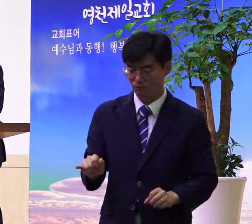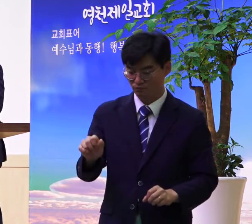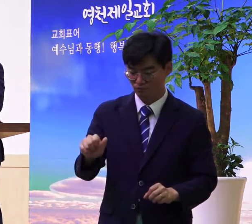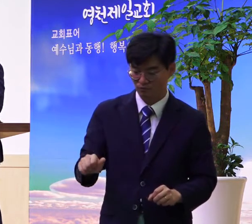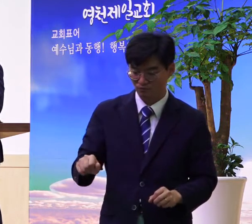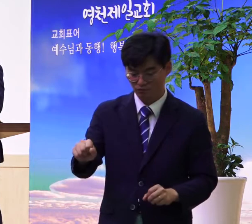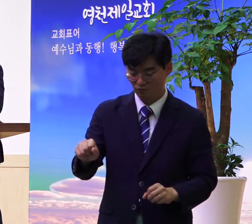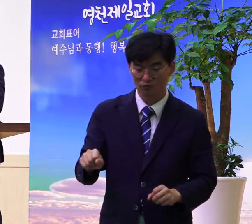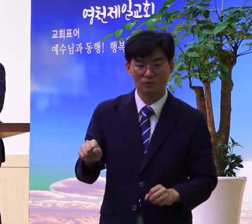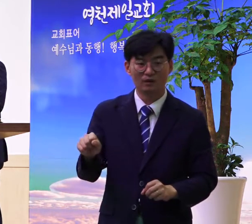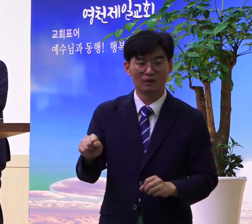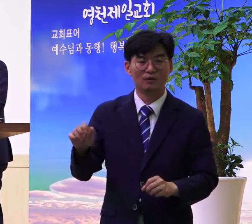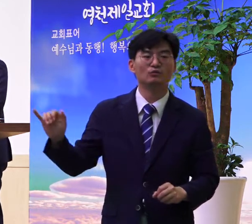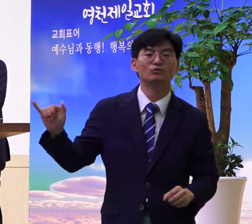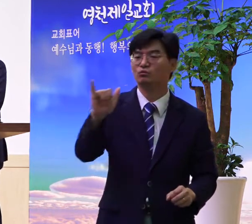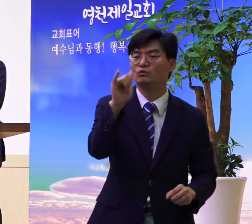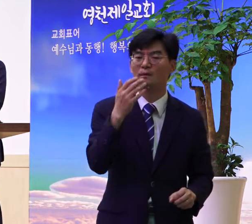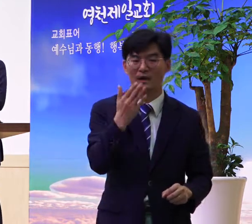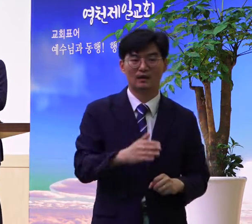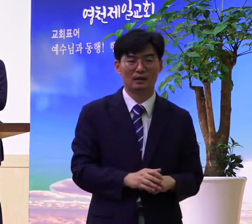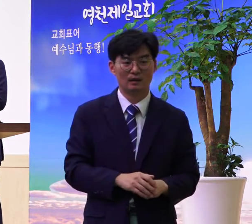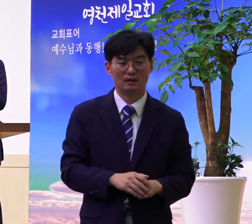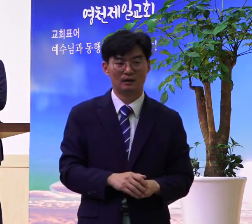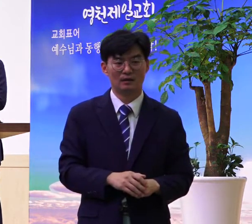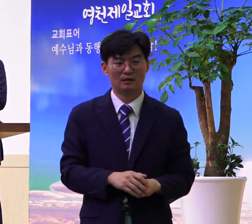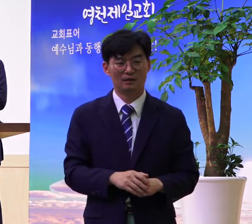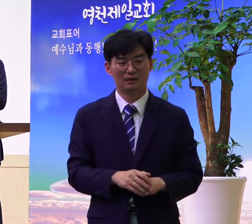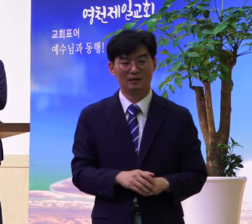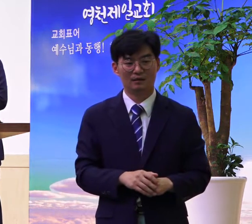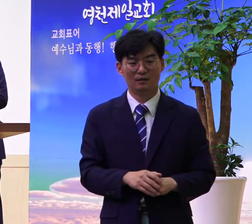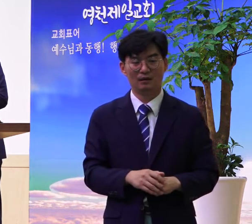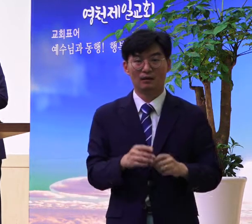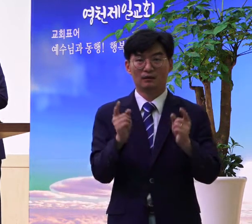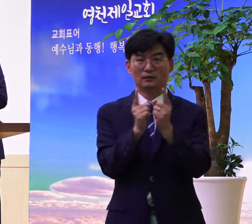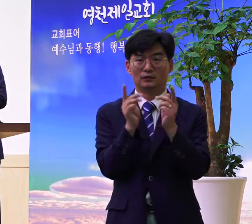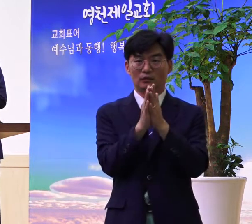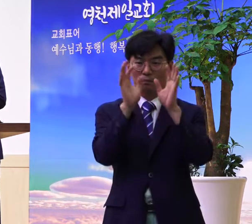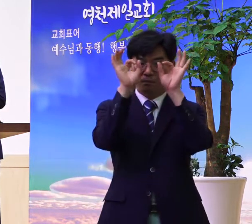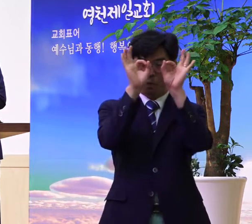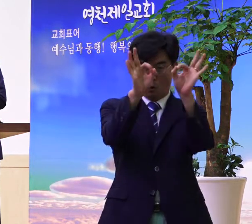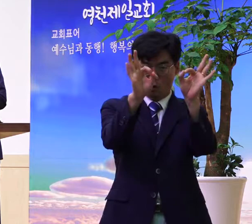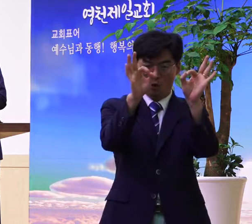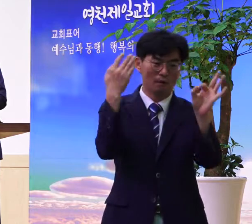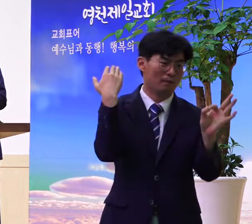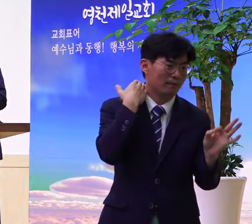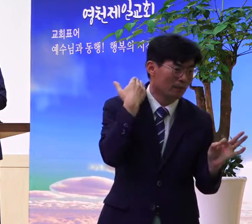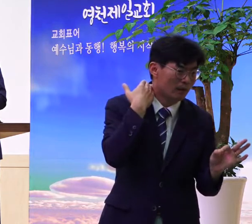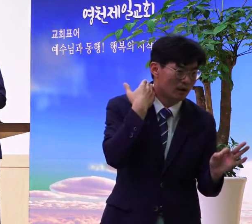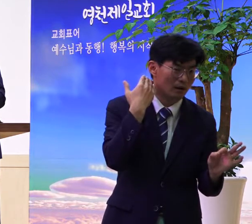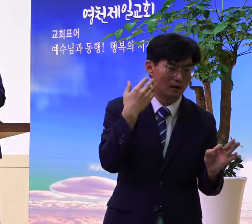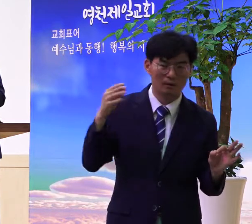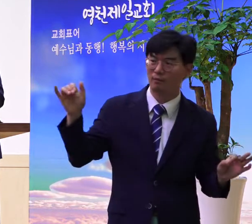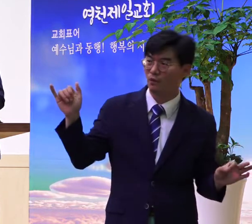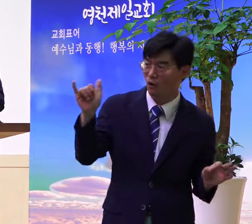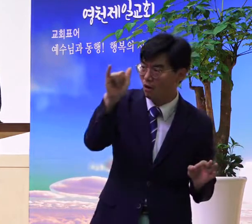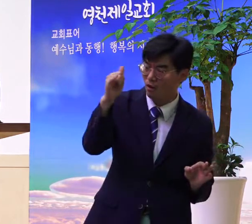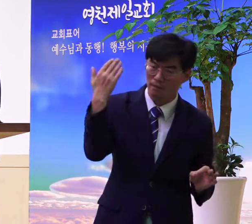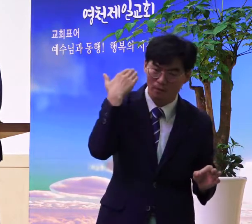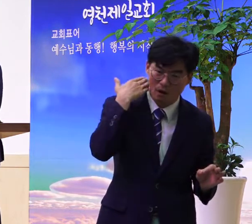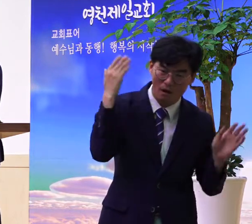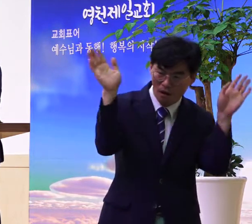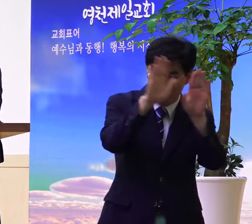계기판만 의존해야 살 수가 있는 것입니다. 바울이 인생의 길을 걸어갈 때에 폭풍우